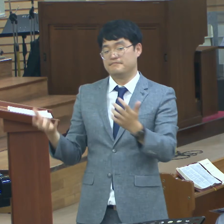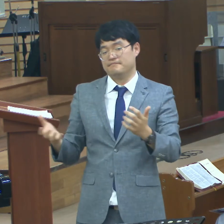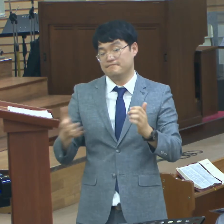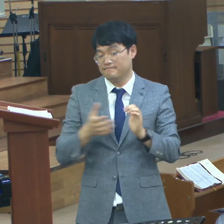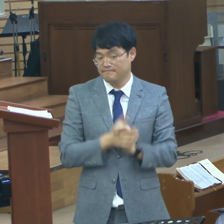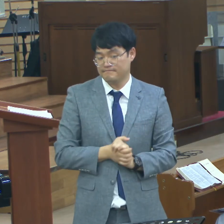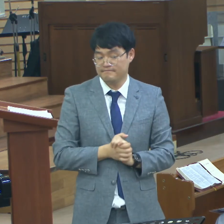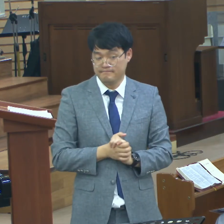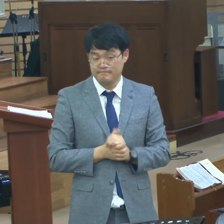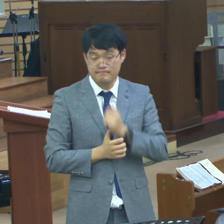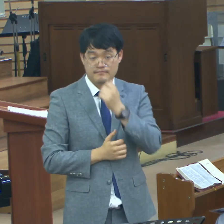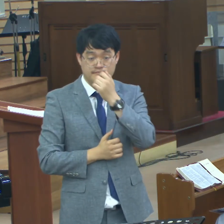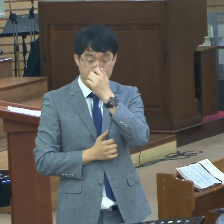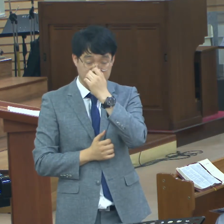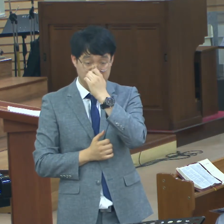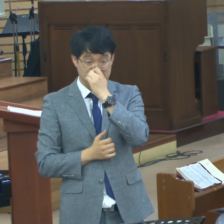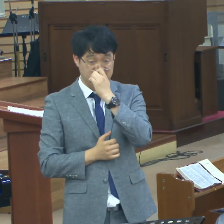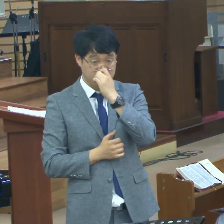무궁하도다.